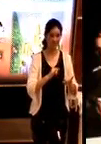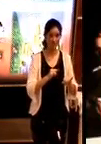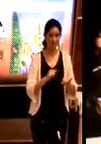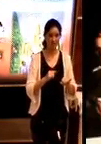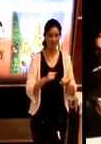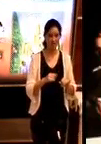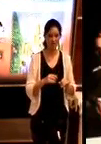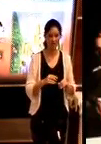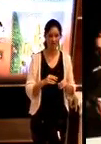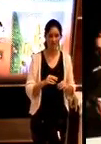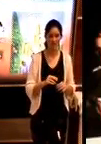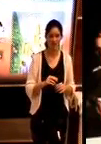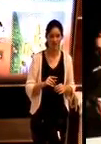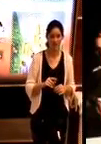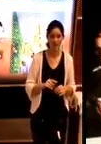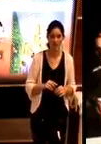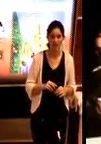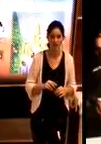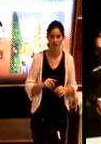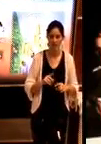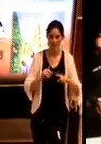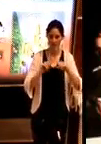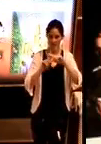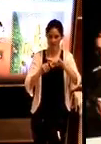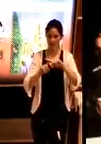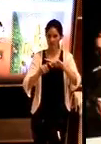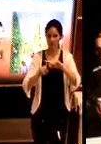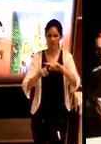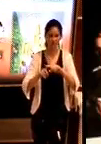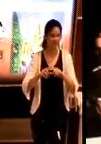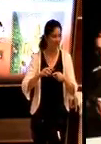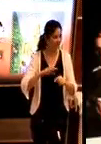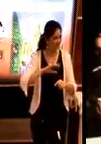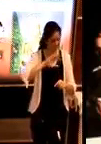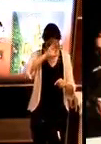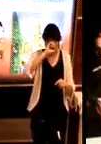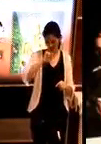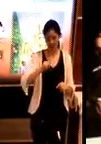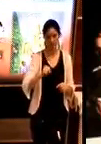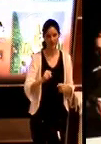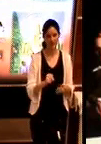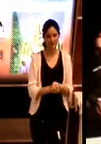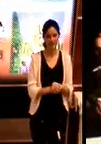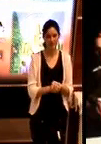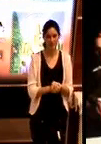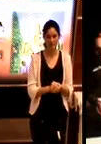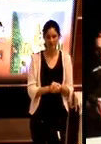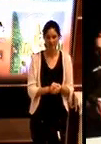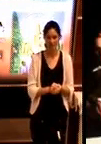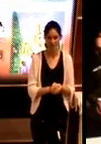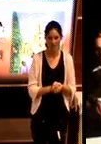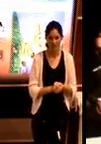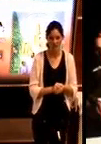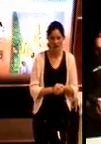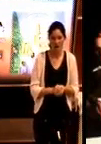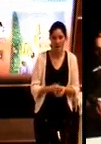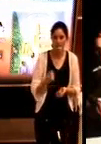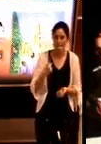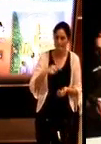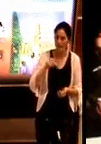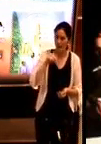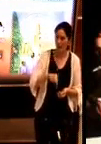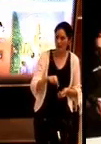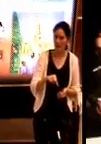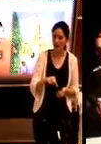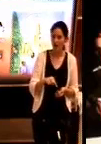Calvario. Son un oprobio para Cristo. Es terrible esto. Ahora bien, por eso el apóstol Pablo